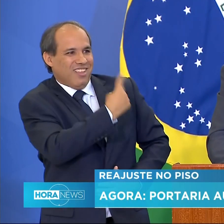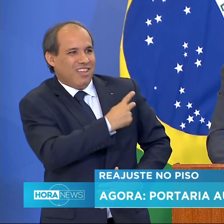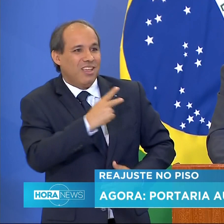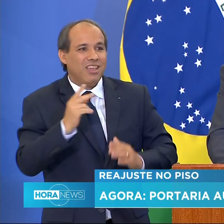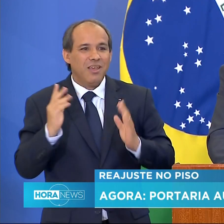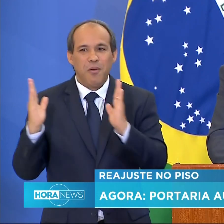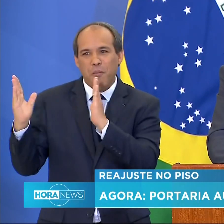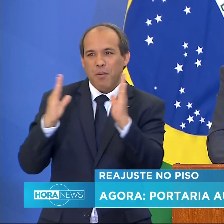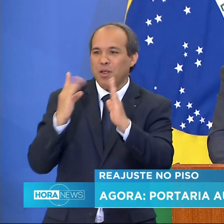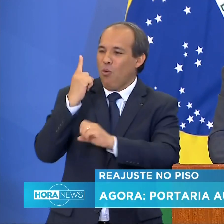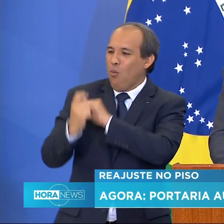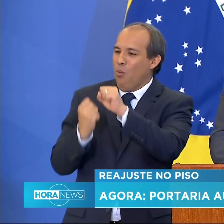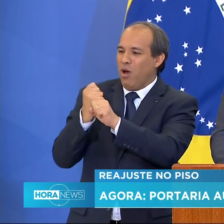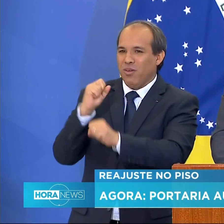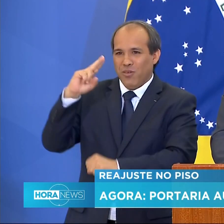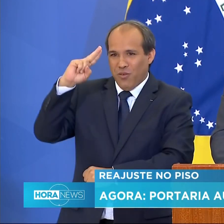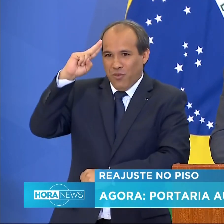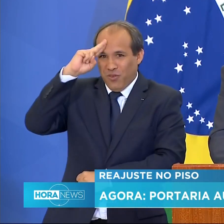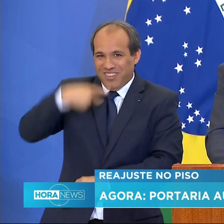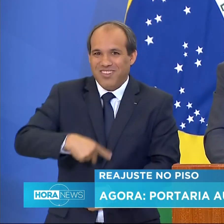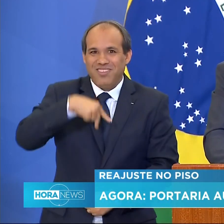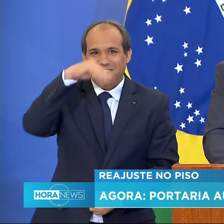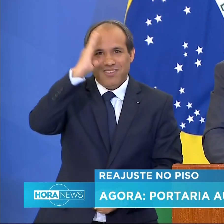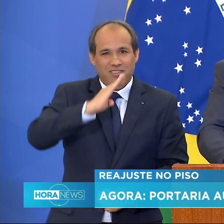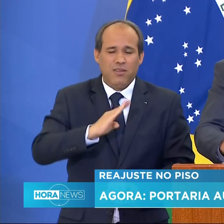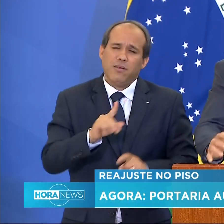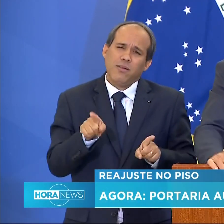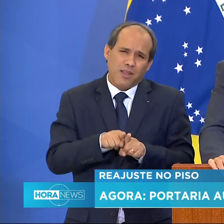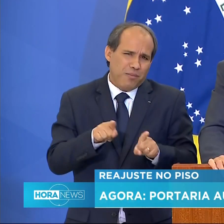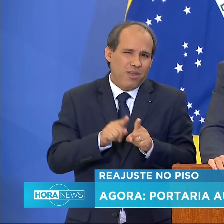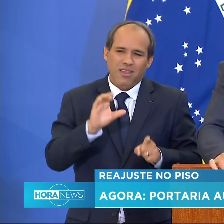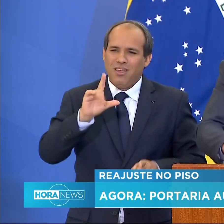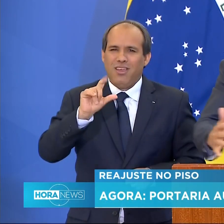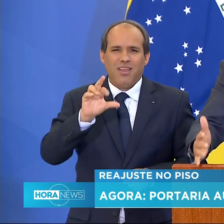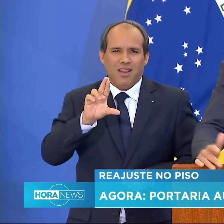seu tempo de um ano de exército brasileiro. E obviamente,